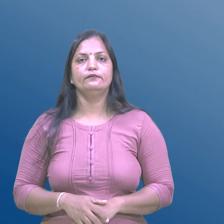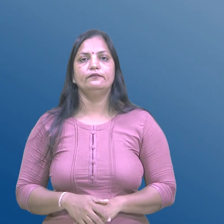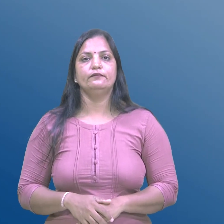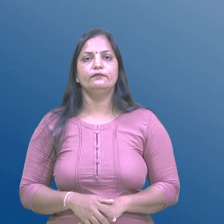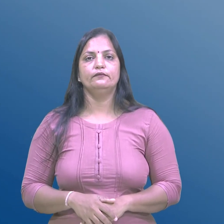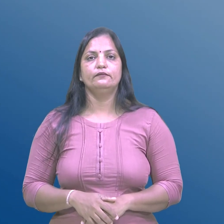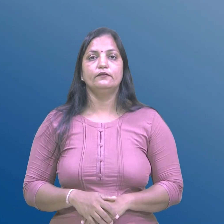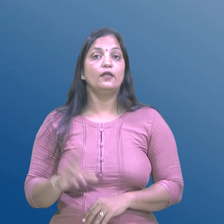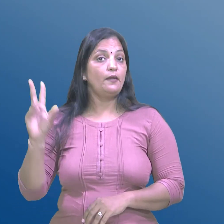બીજું,